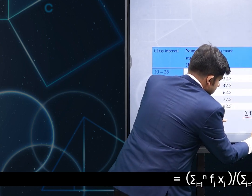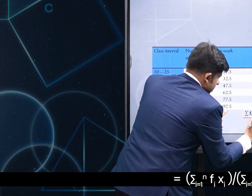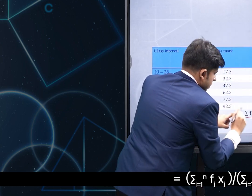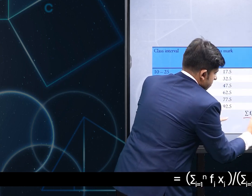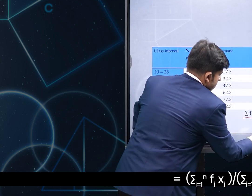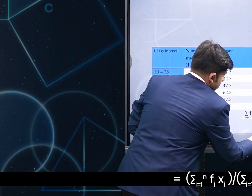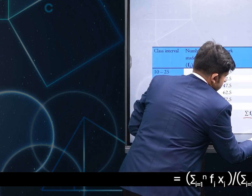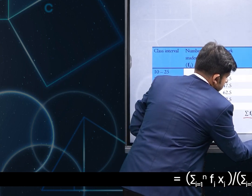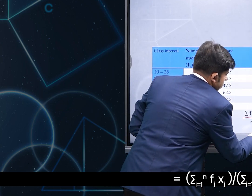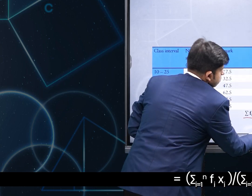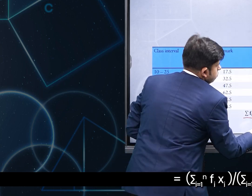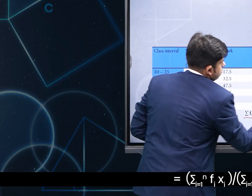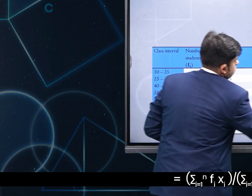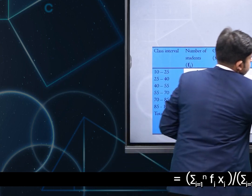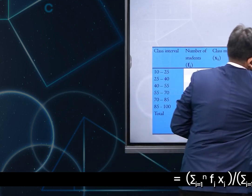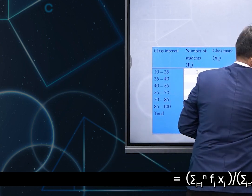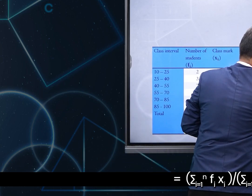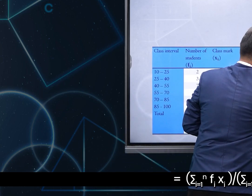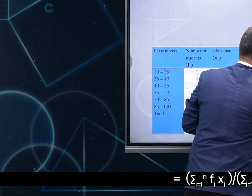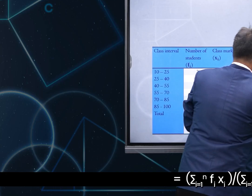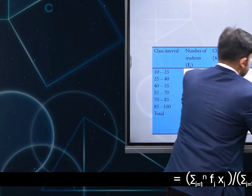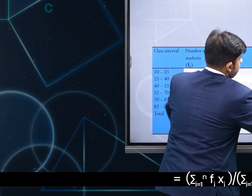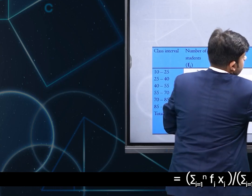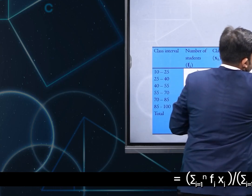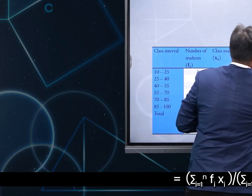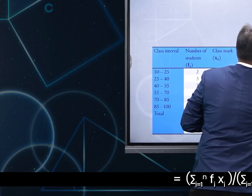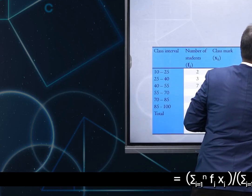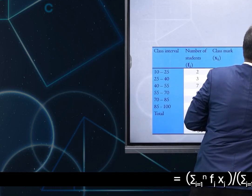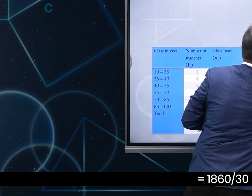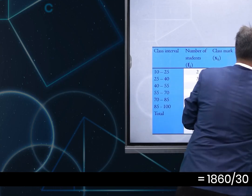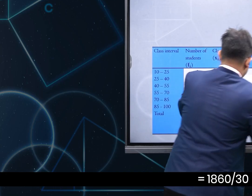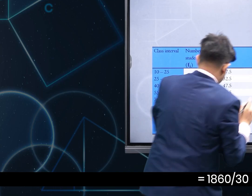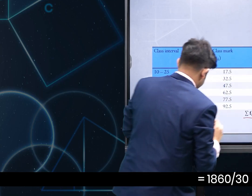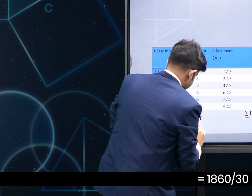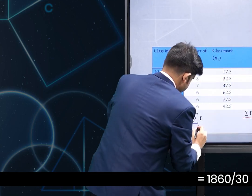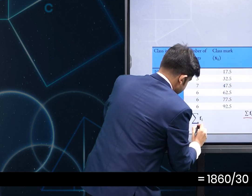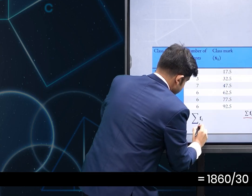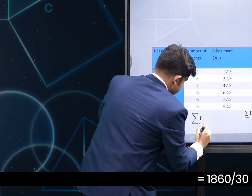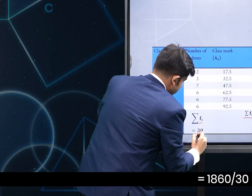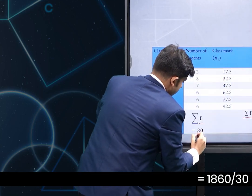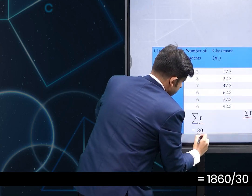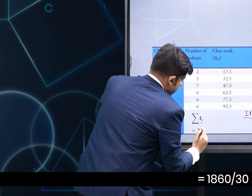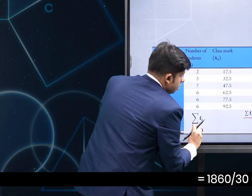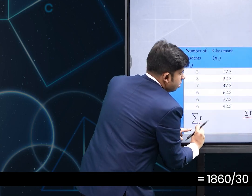கீழ் I பை சிக்மா மேல் எண் கீழ் I ஈடு 1 FI ஈடு 1860